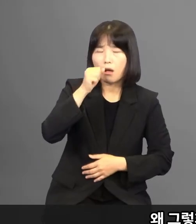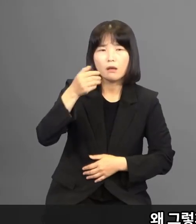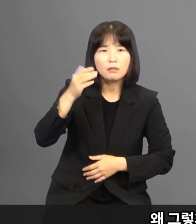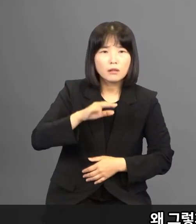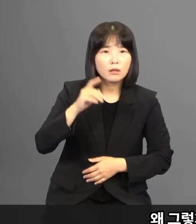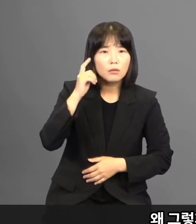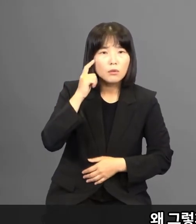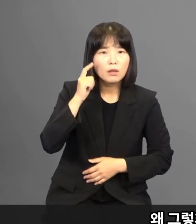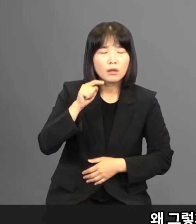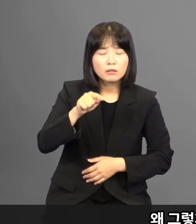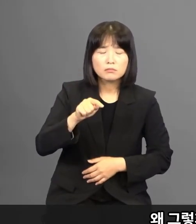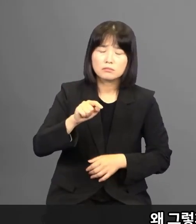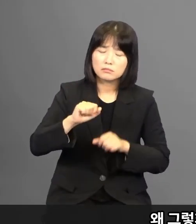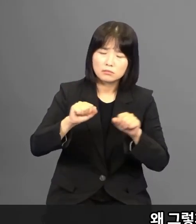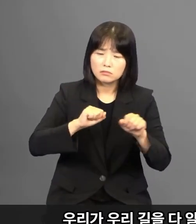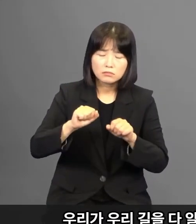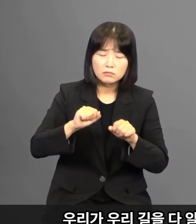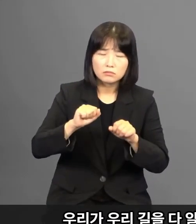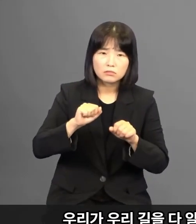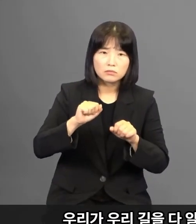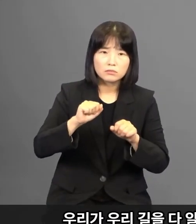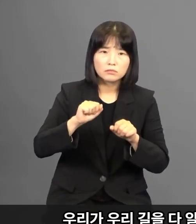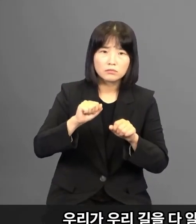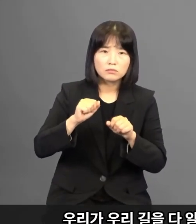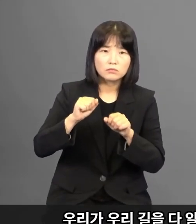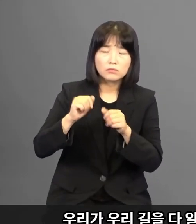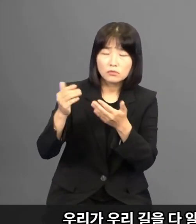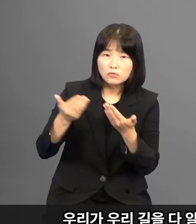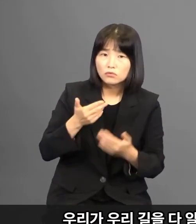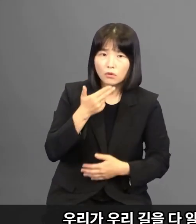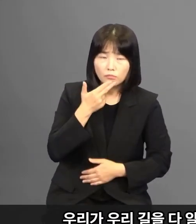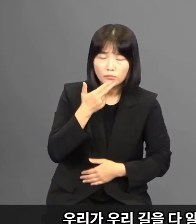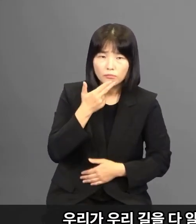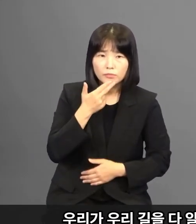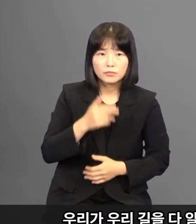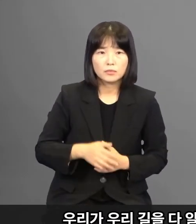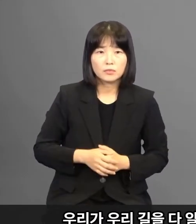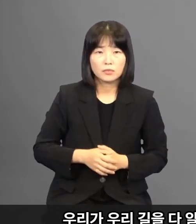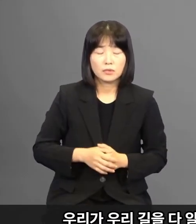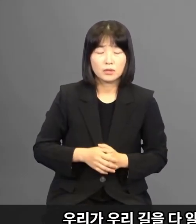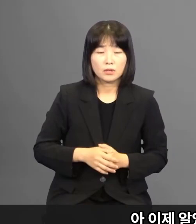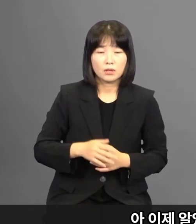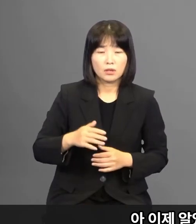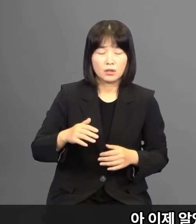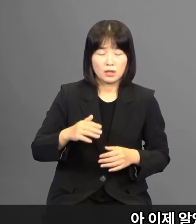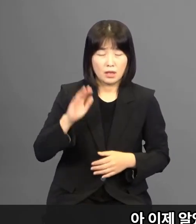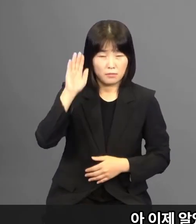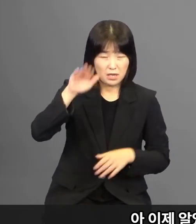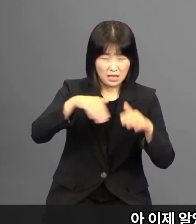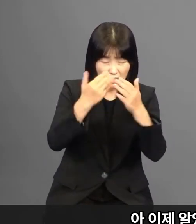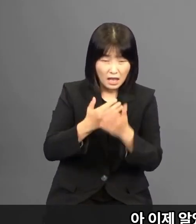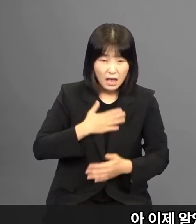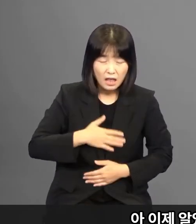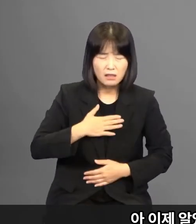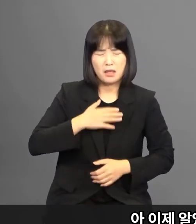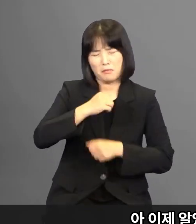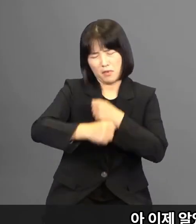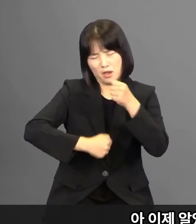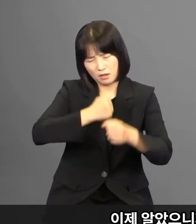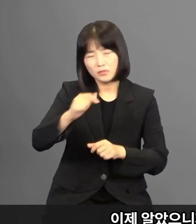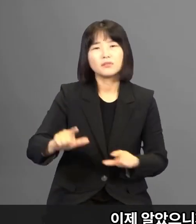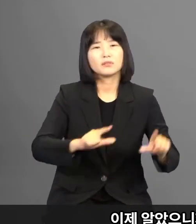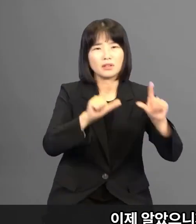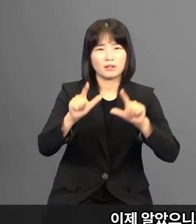왜 그렇게 하지 않았을까요? 우리가 우리 길을 다 알게 되면요, 우리 마음대로 살 겁니다. 아, 이제 알았어요. 주님 필요